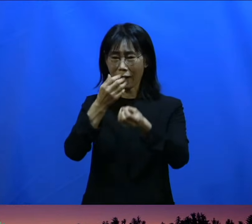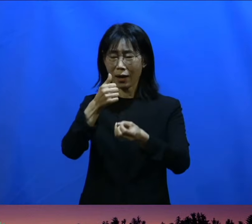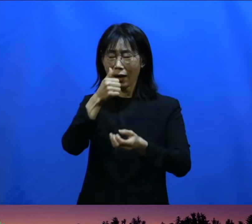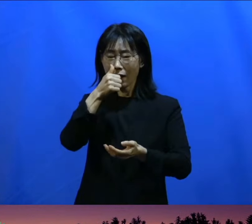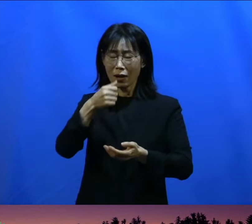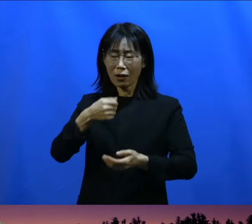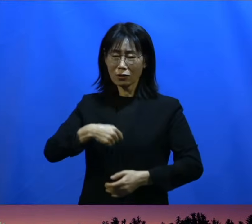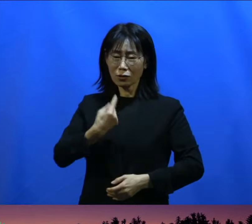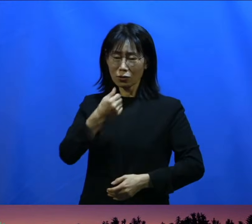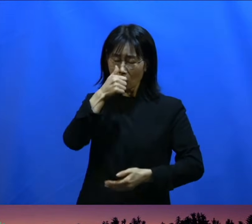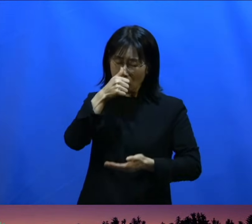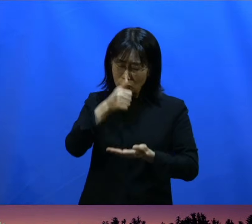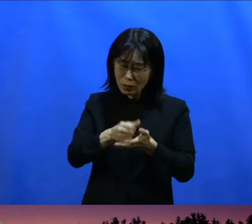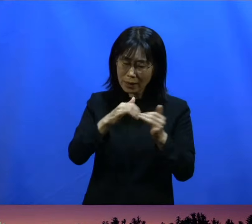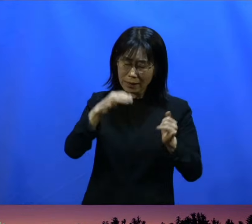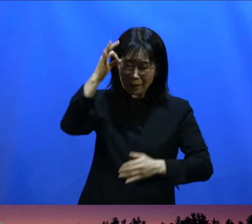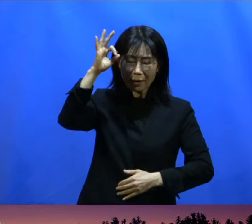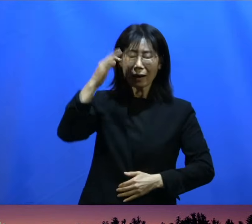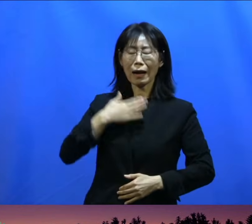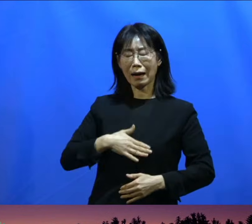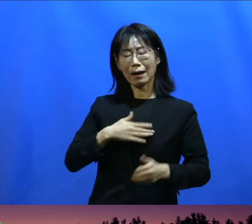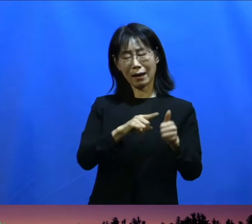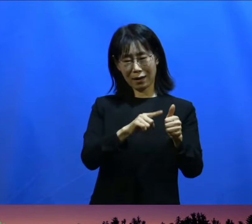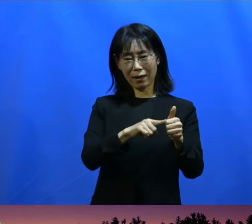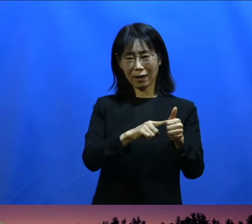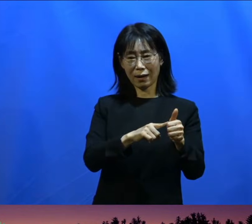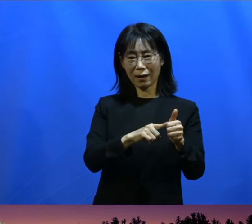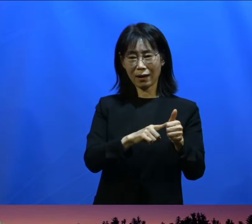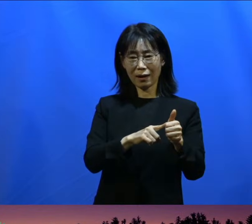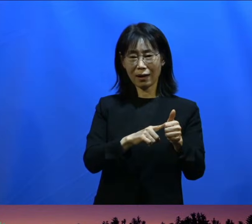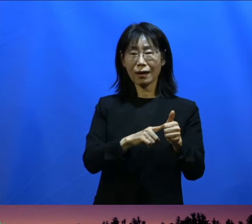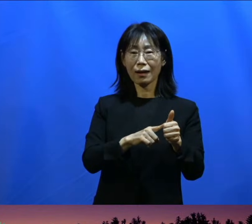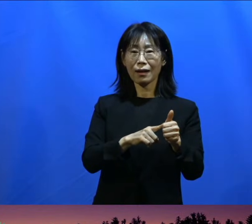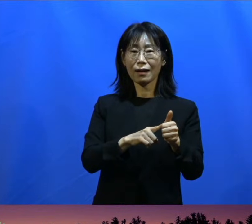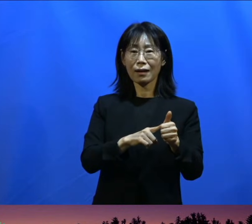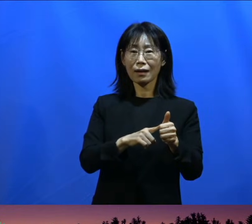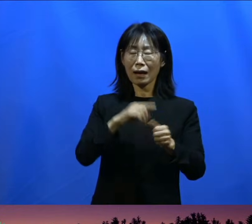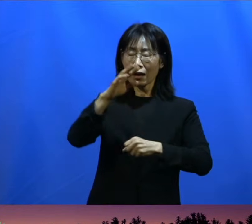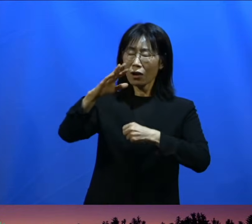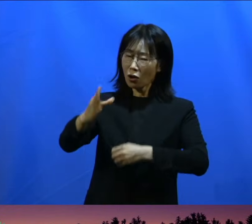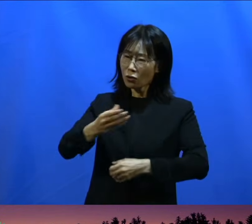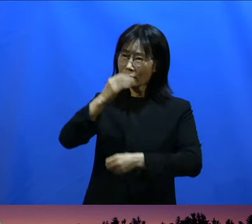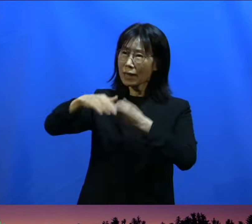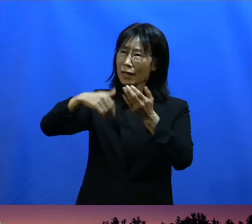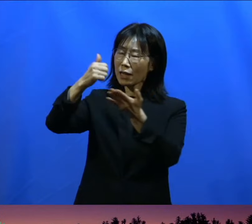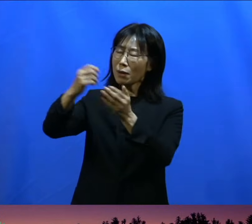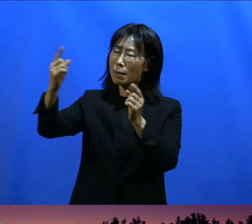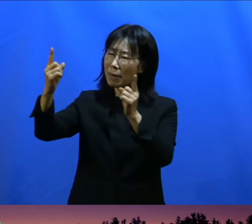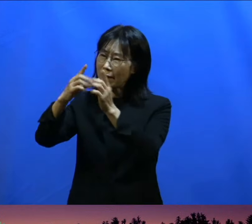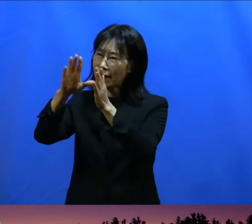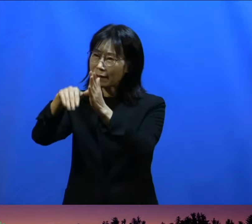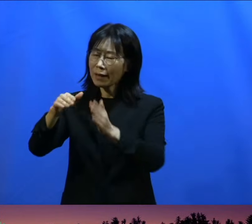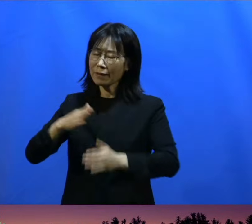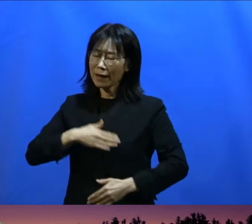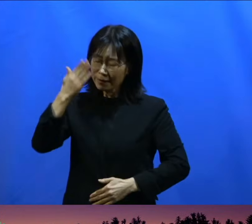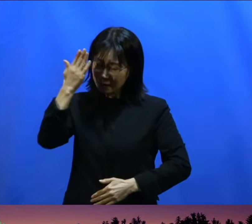아무 소망이 없어요. 망한 거예요. 거룩하신 하나님 앞에서